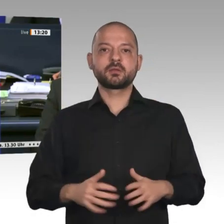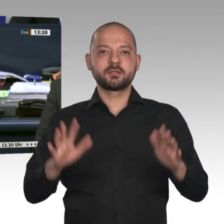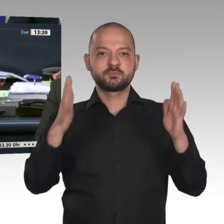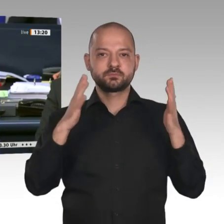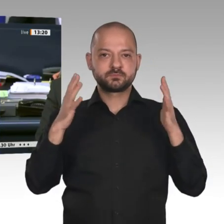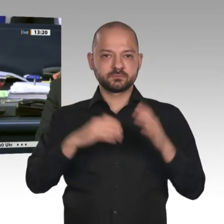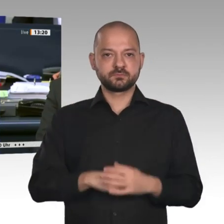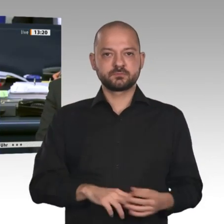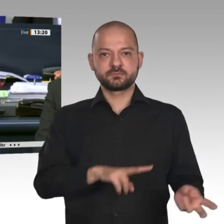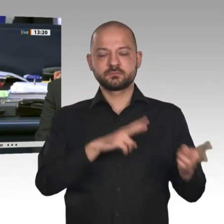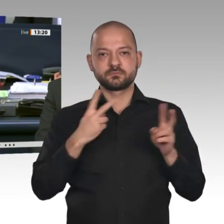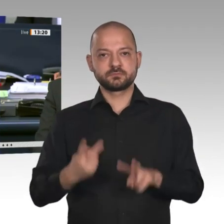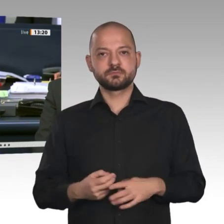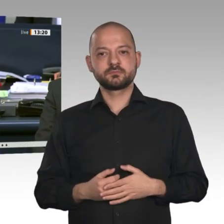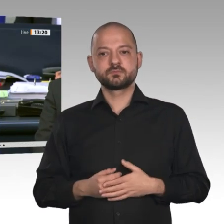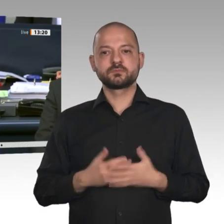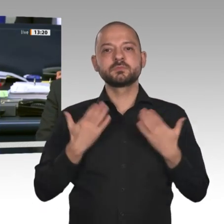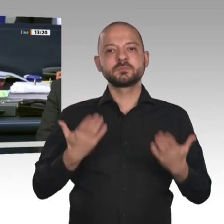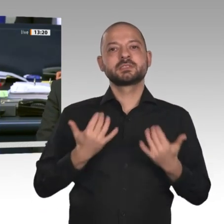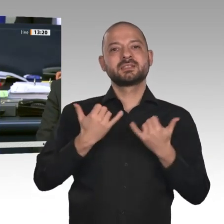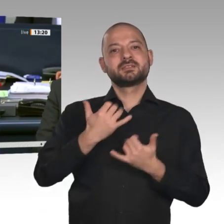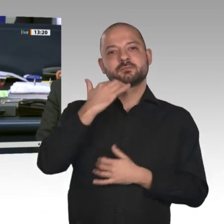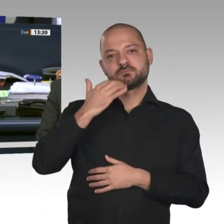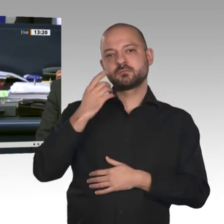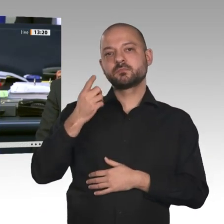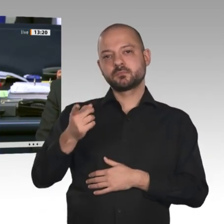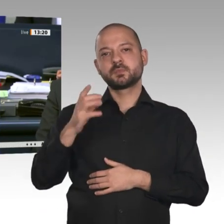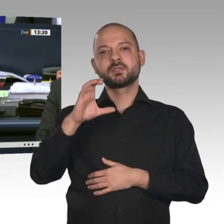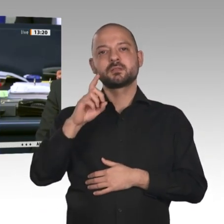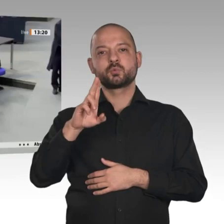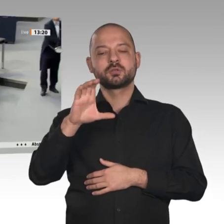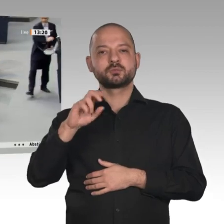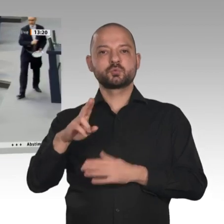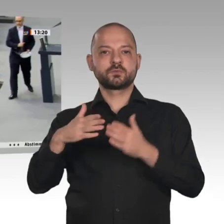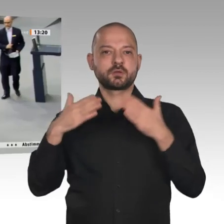Das Wort hat der Kollege Axel Müller für die CDU-CSU-Fraktion.